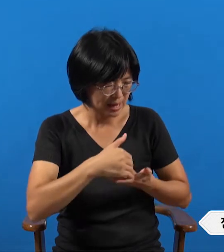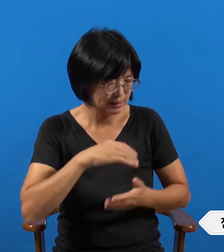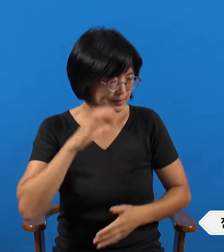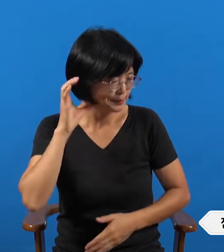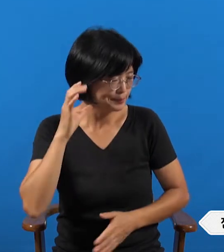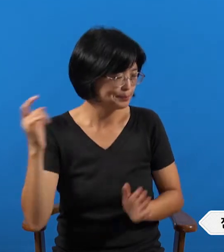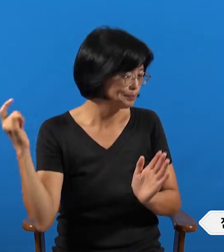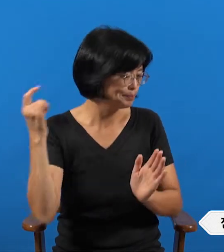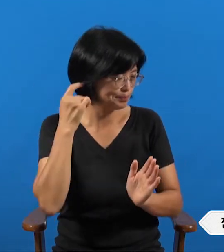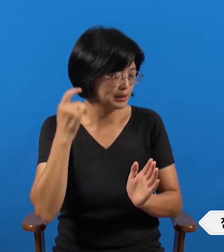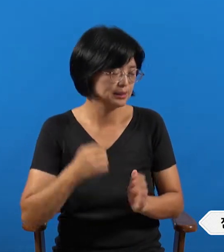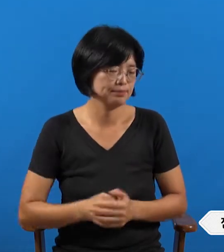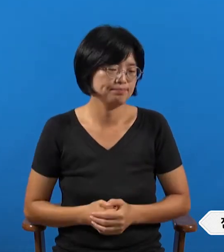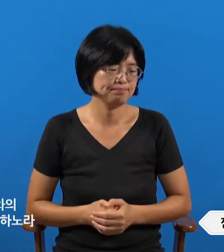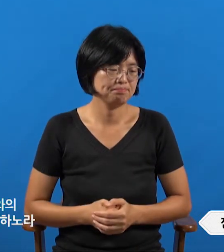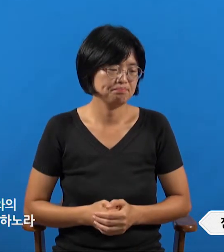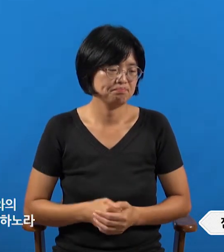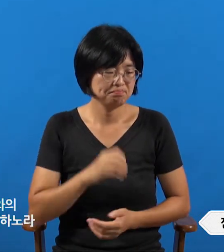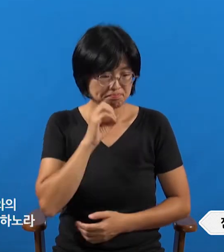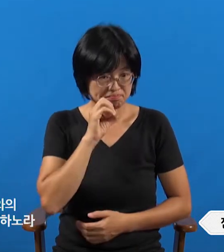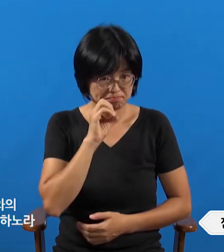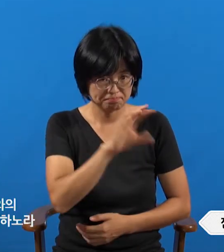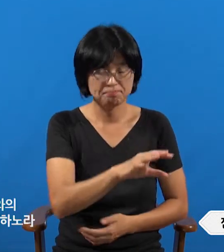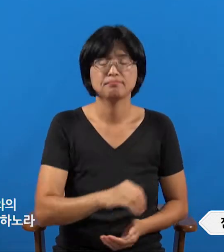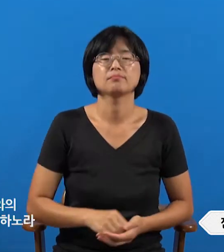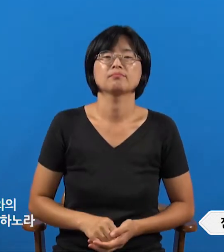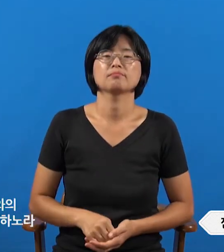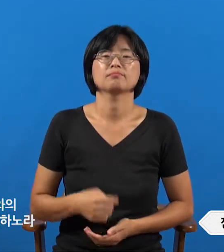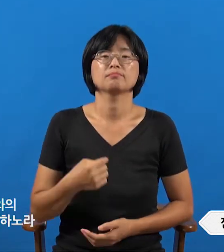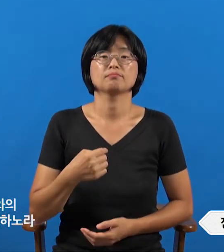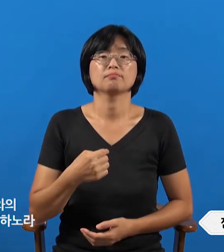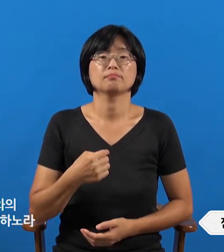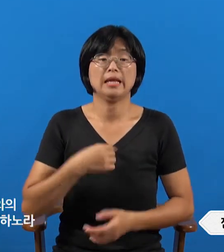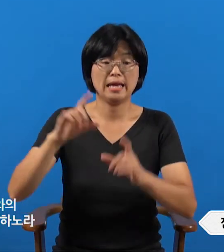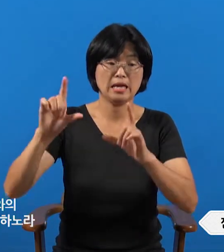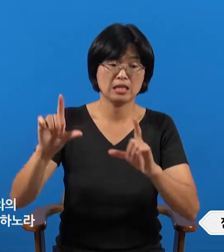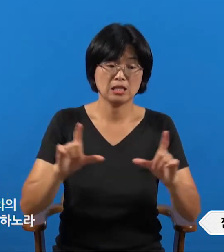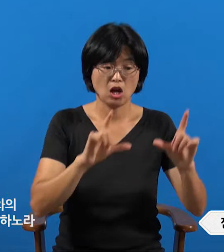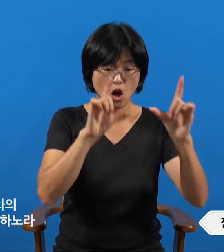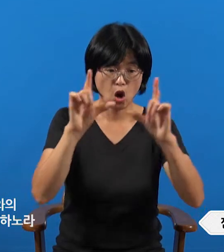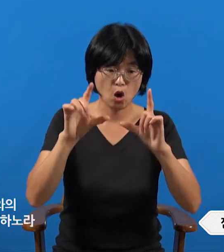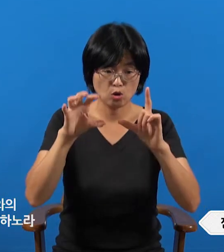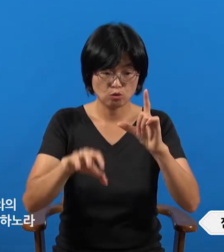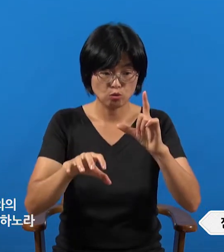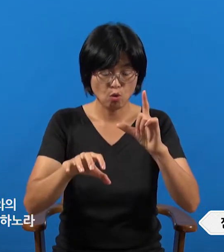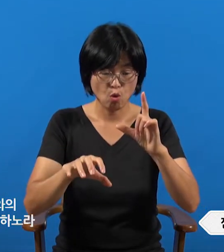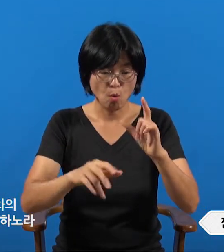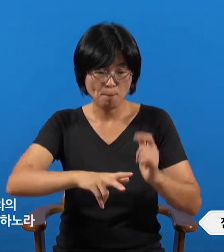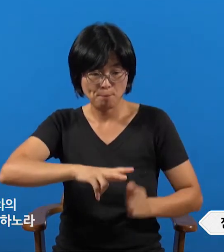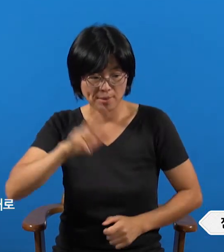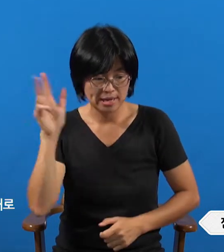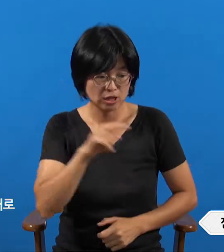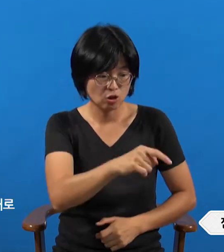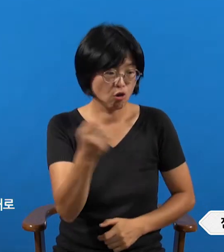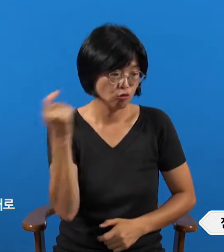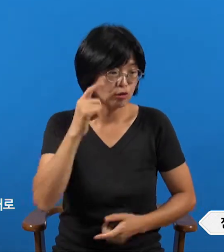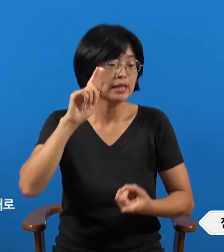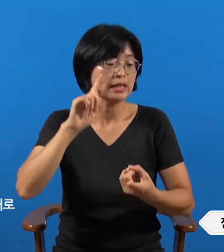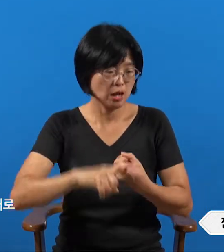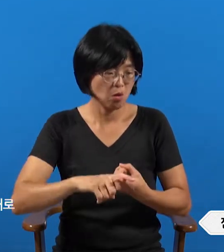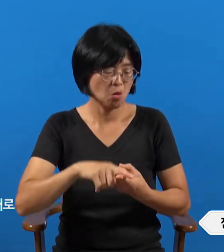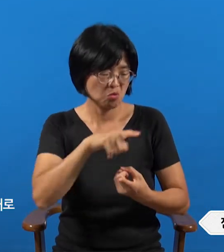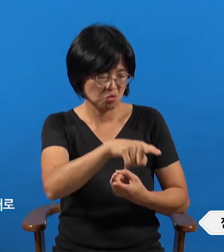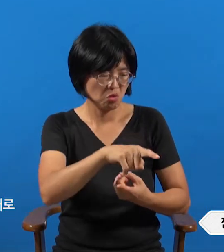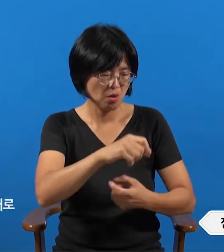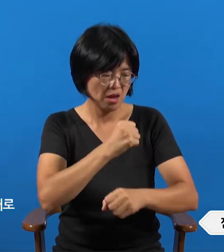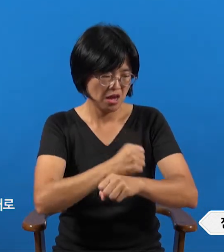그 원망하는 말을 내가 들었노라. 그들에게 이르기를 여호와의 말씀에 내 삶을 두고 맹세하노니 너희 말이 내 귀에